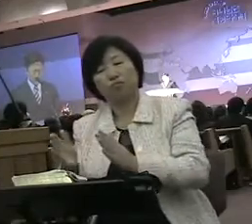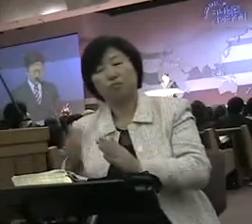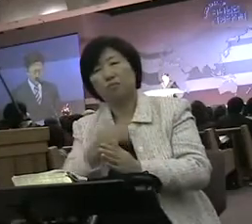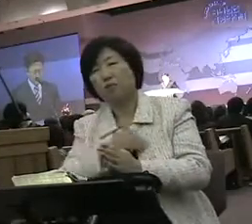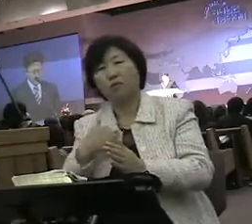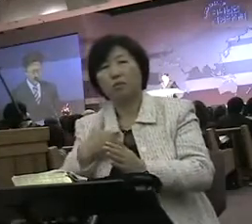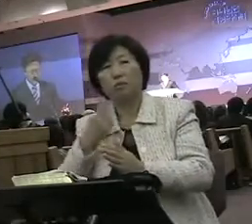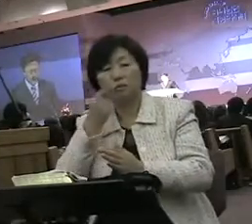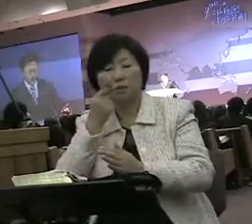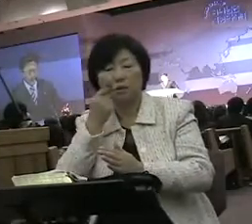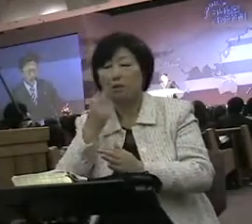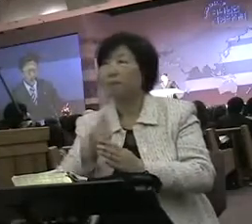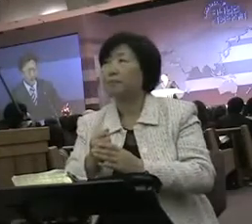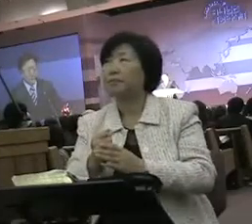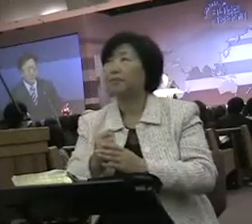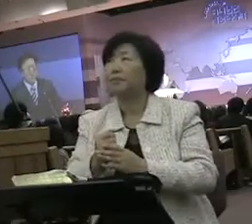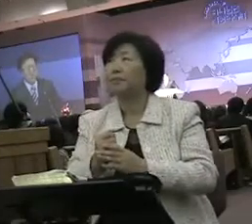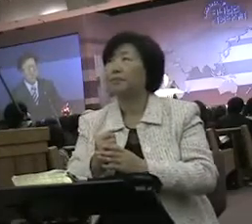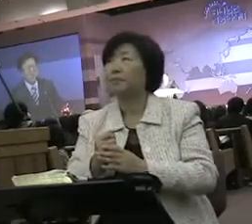없습니다.